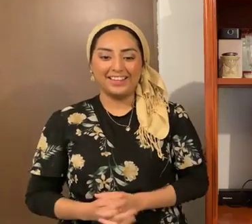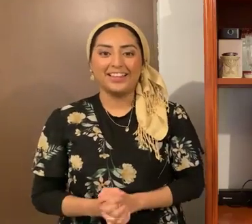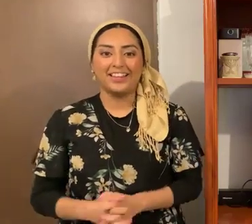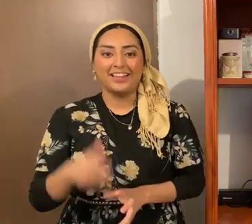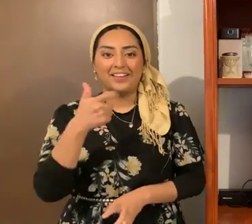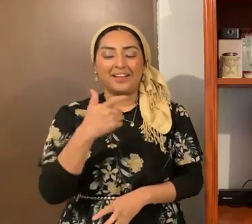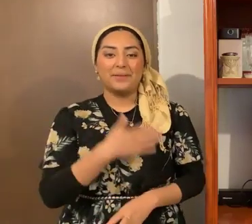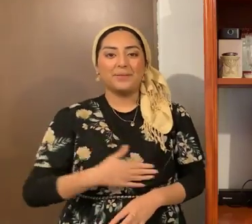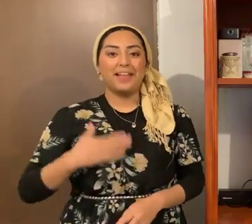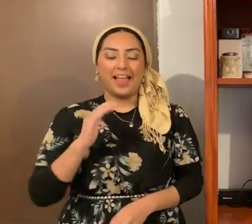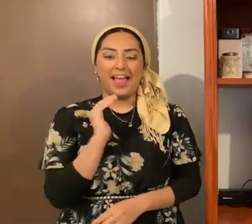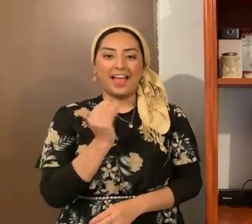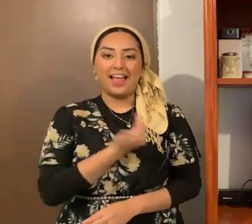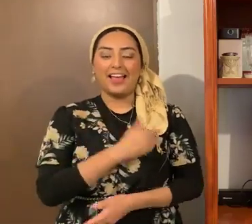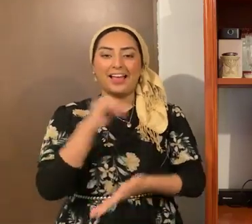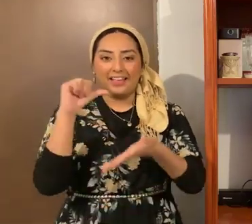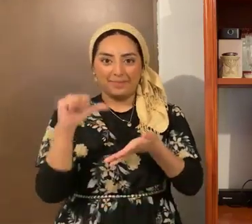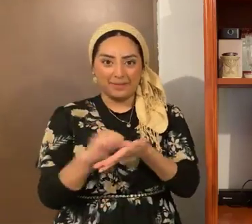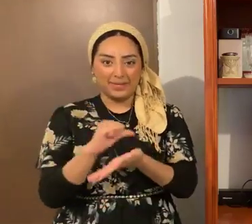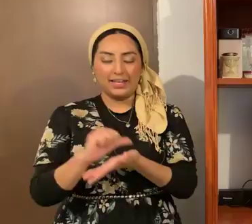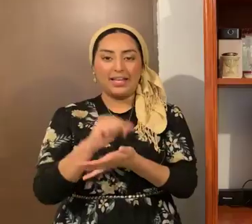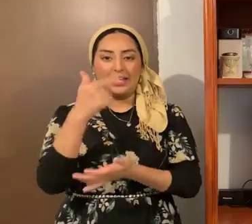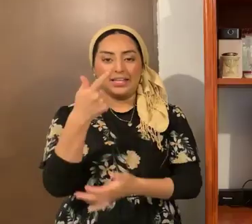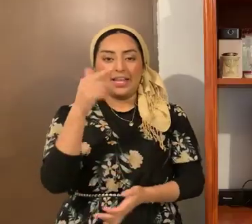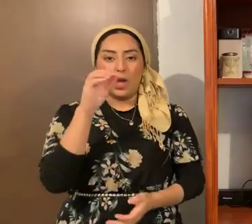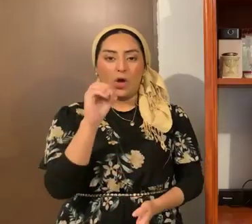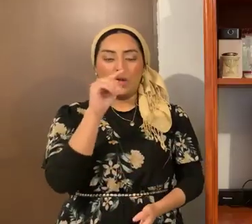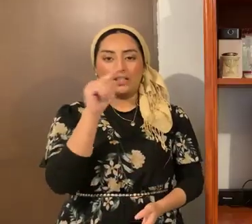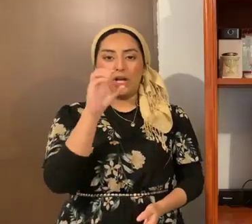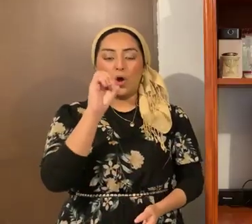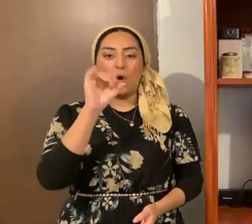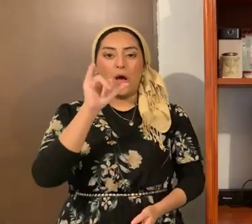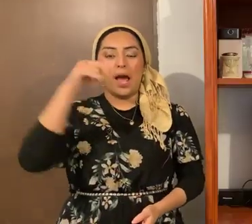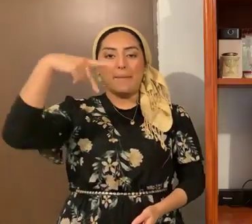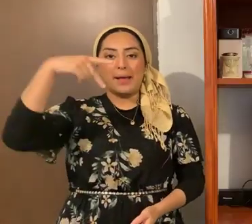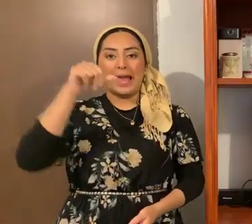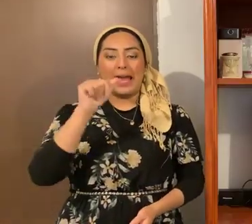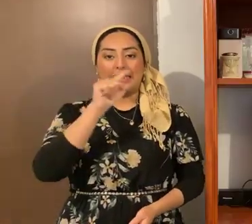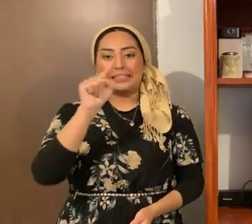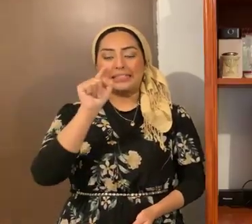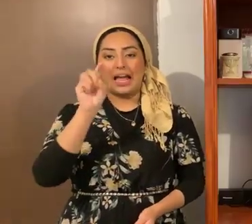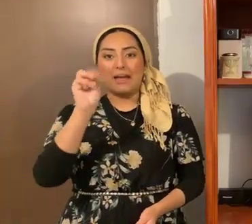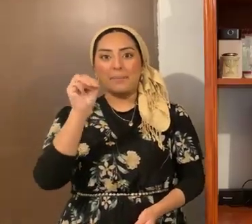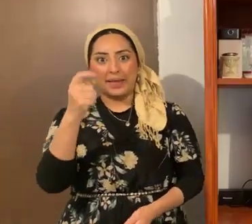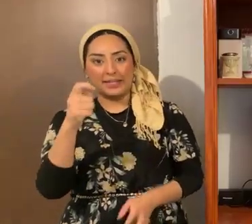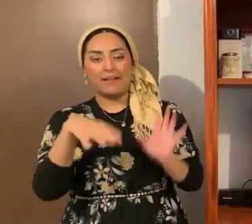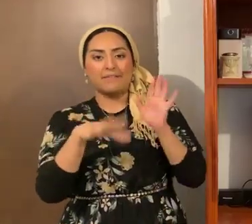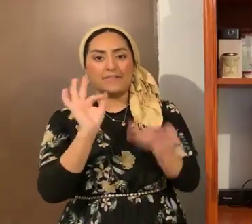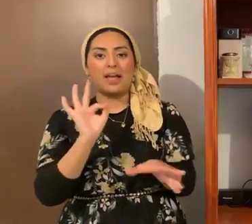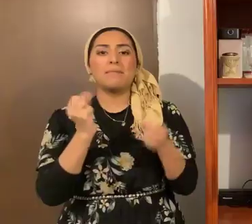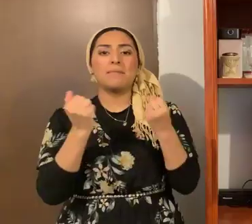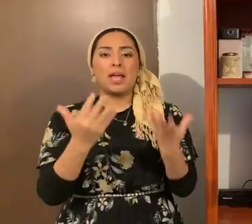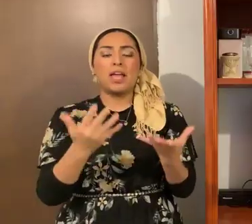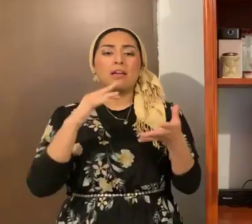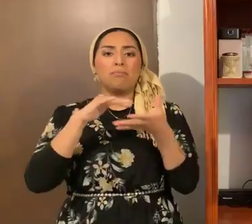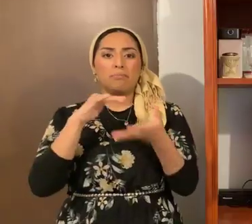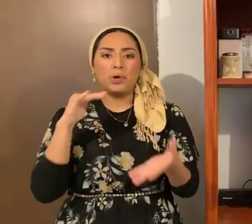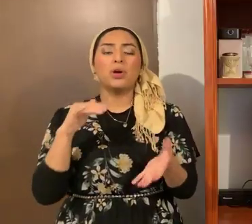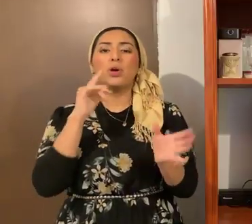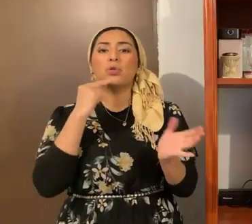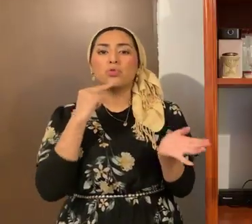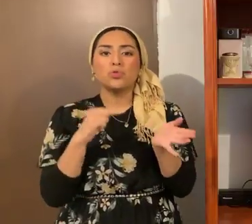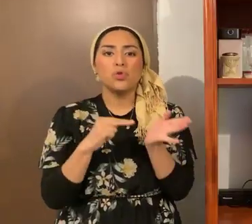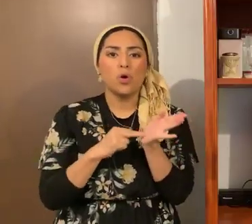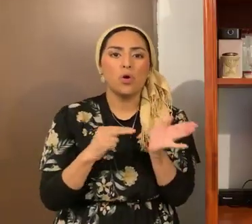MX y el canal de YouTube Shalom 132, entre otros. Usted podrá encontrar videos, audios, apuntes que puede bajar, copiar y